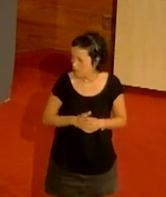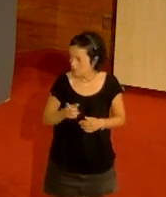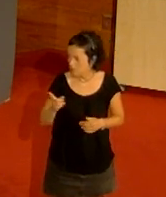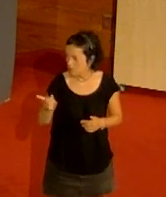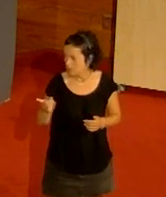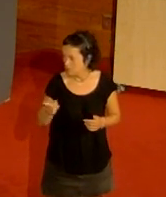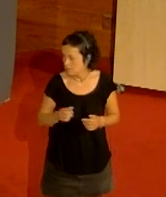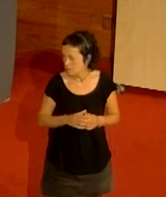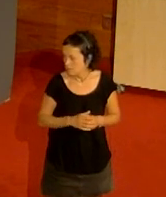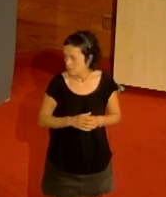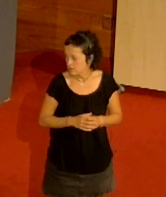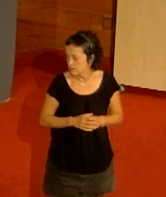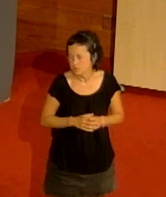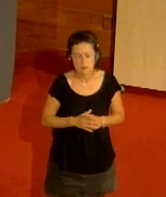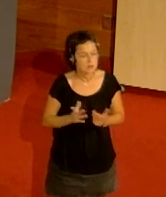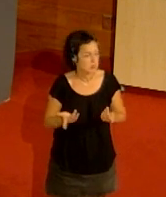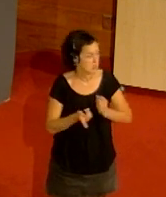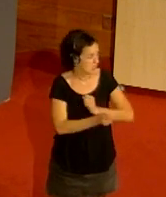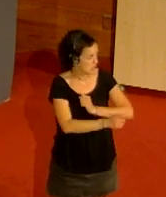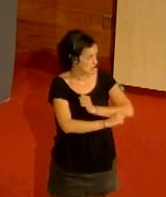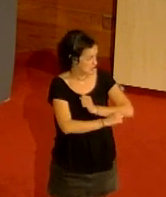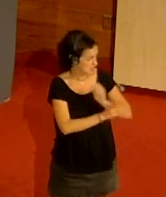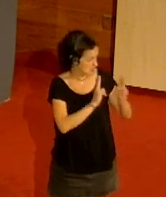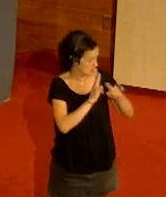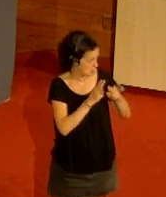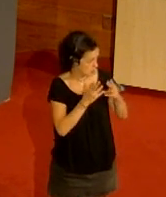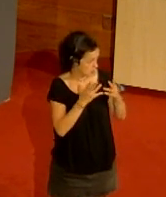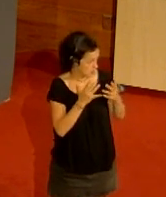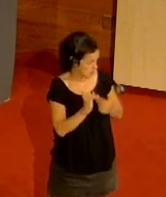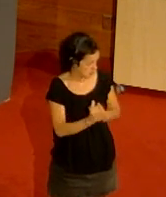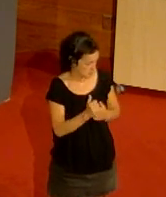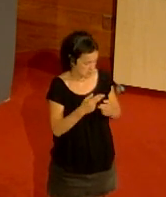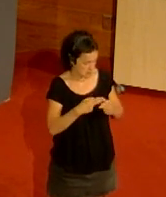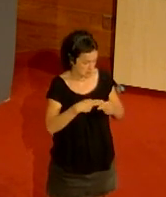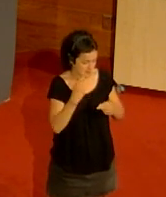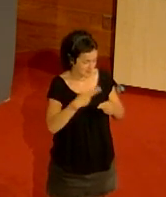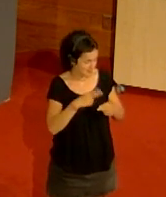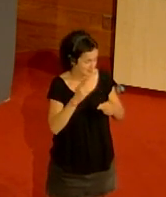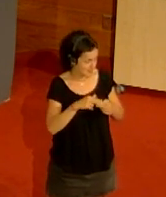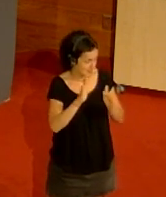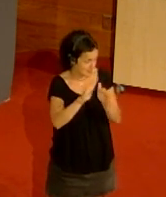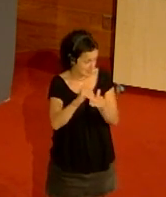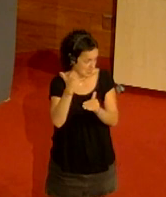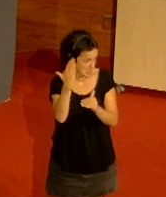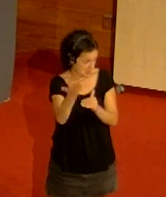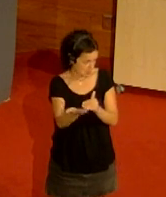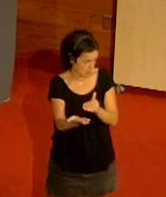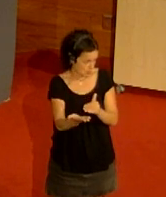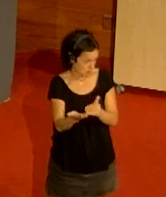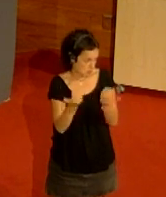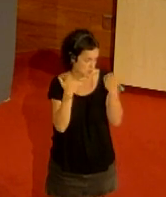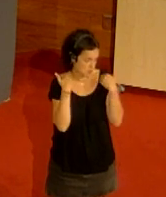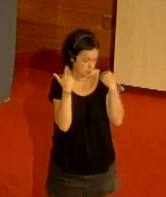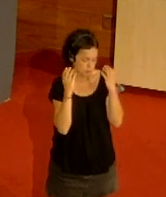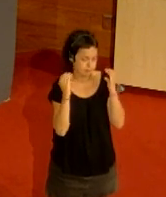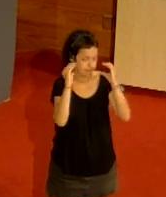Bueno, la estrategia tiene un nombre, ¿no? Que es externalización de fronteras, ¿no? Me refiero a eso explícitamente, que es